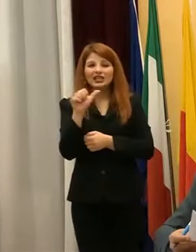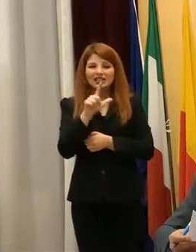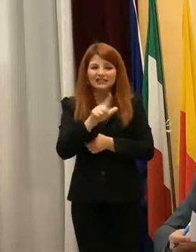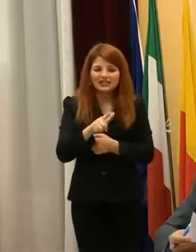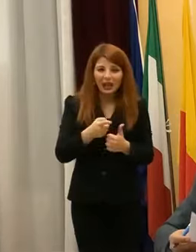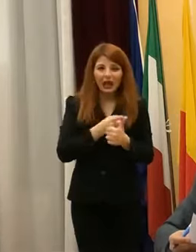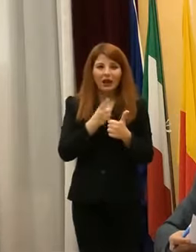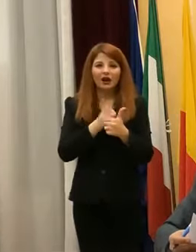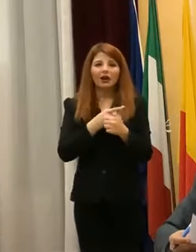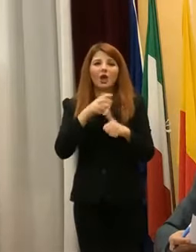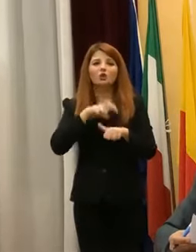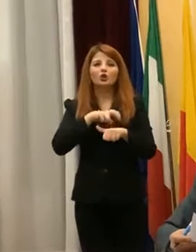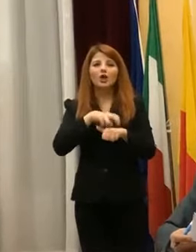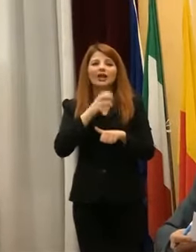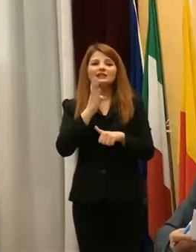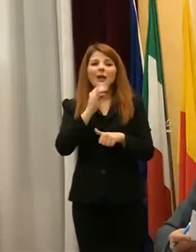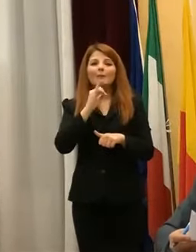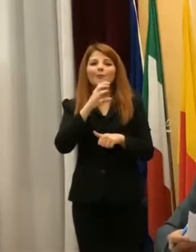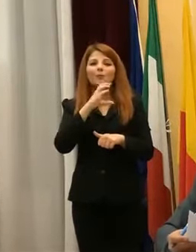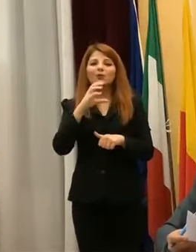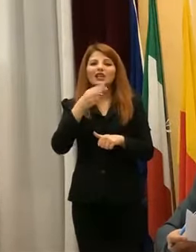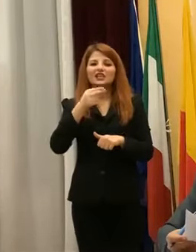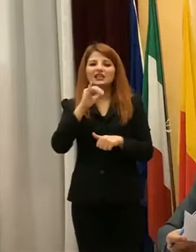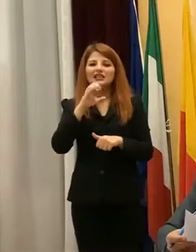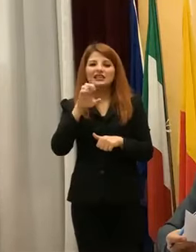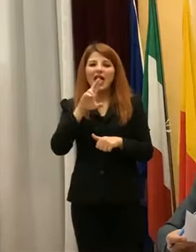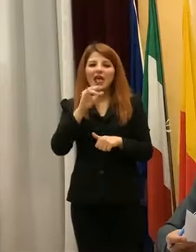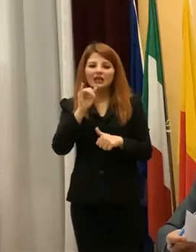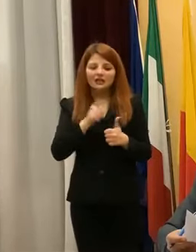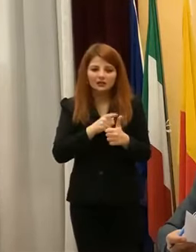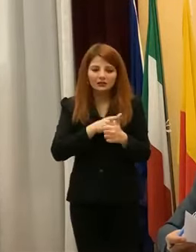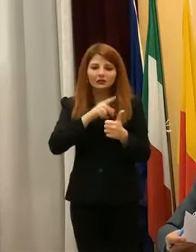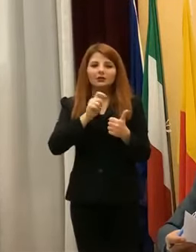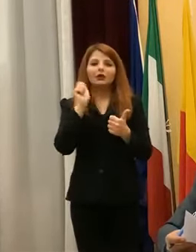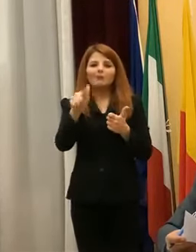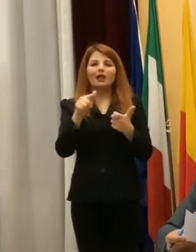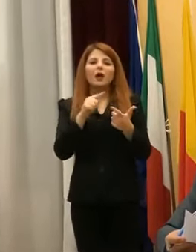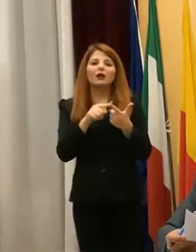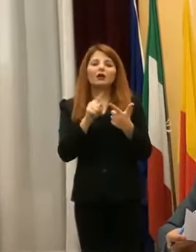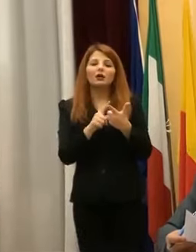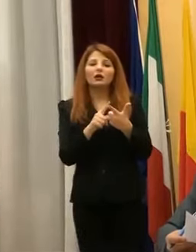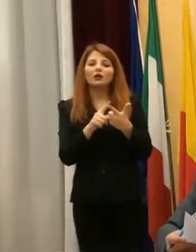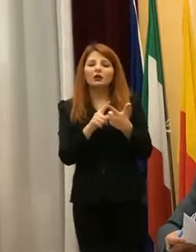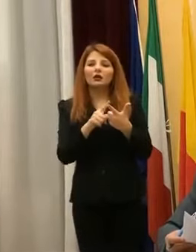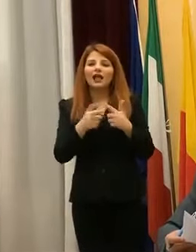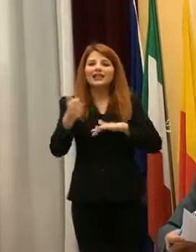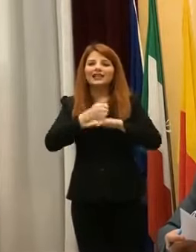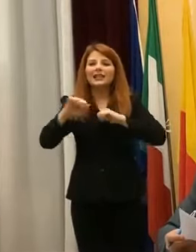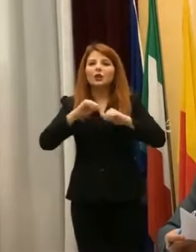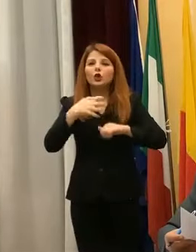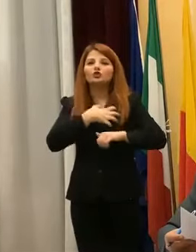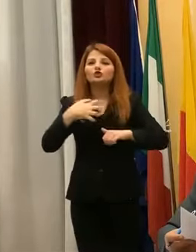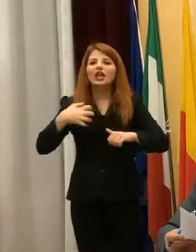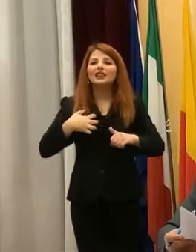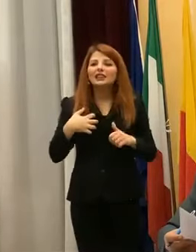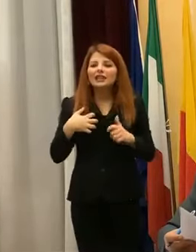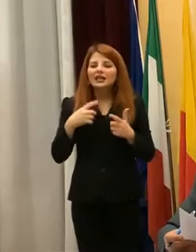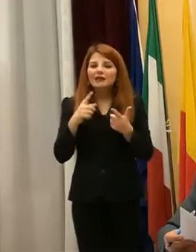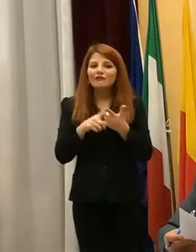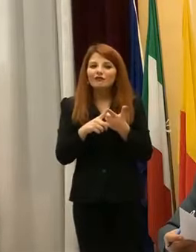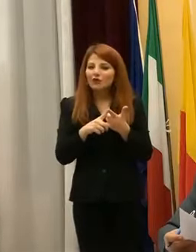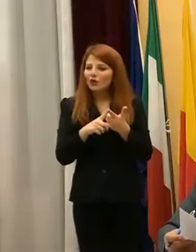Giovanna Bicchieri. E per conoscenza indirizzata al direttore scientifico. Chi è il direttore scientifico dell'IRCCS?